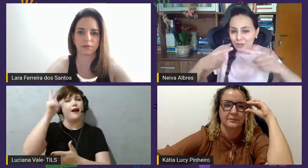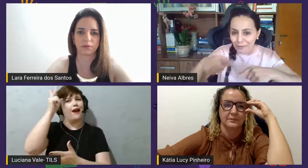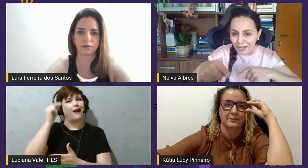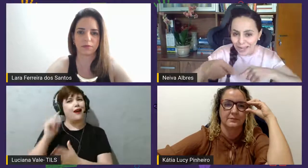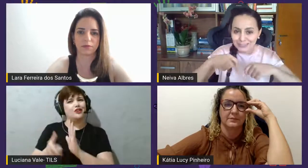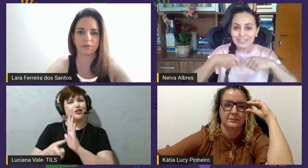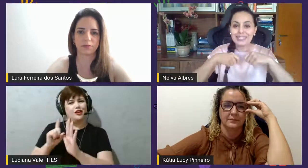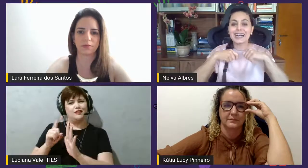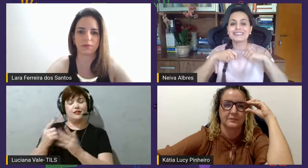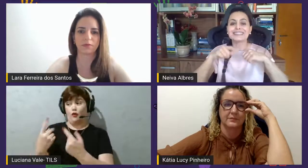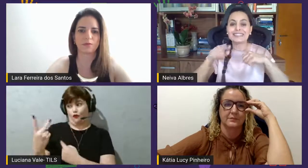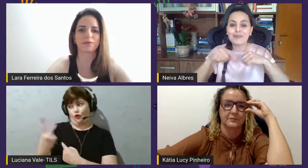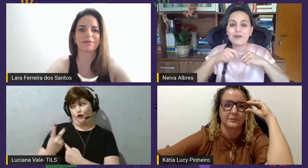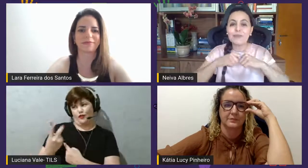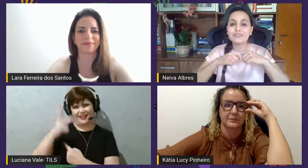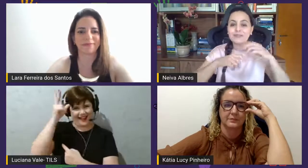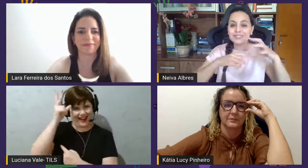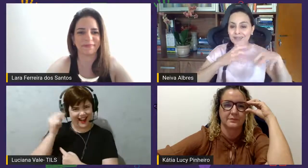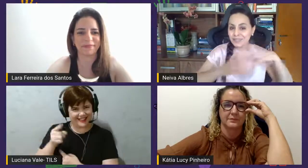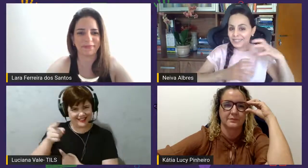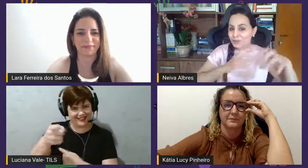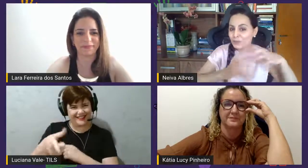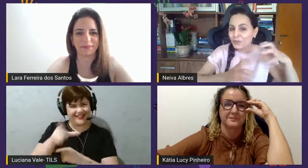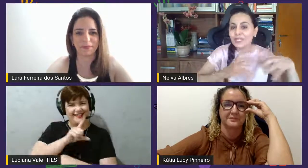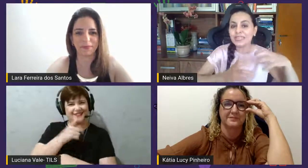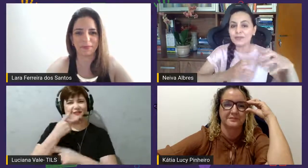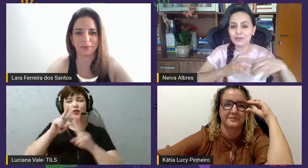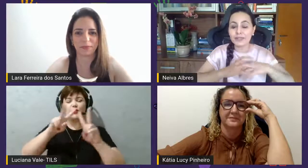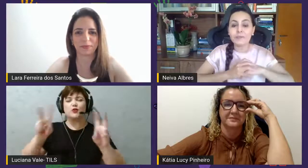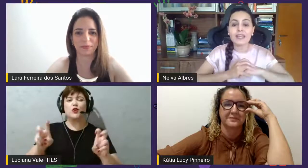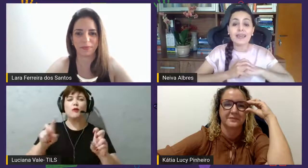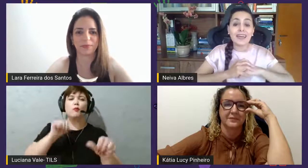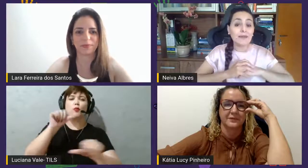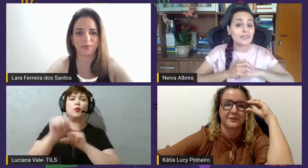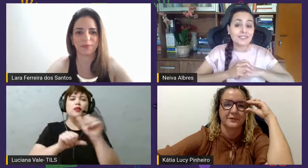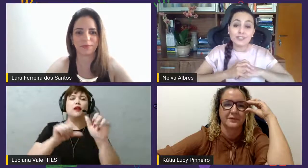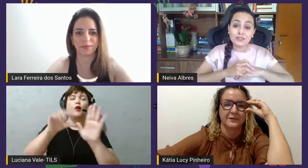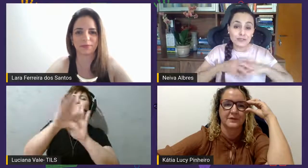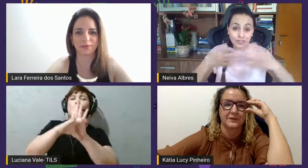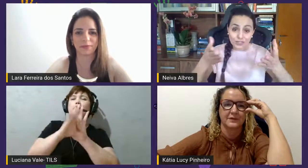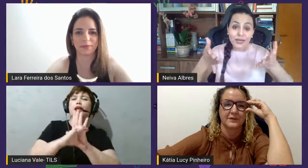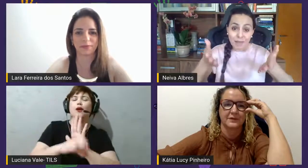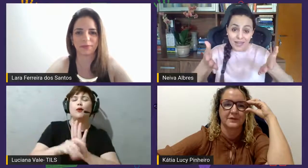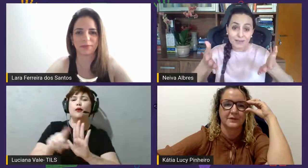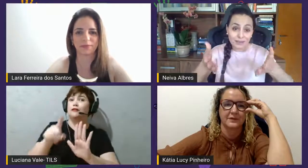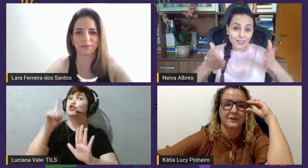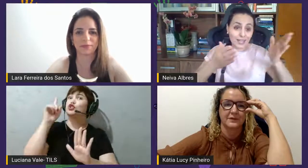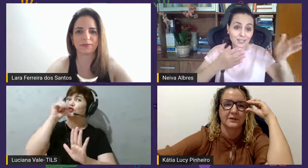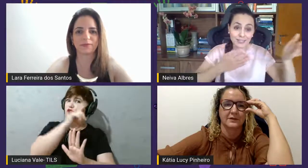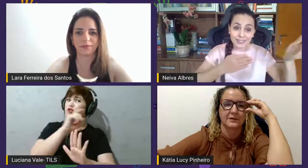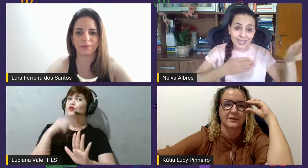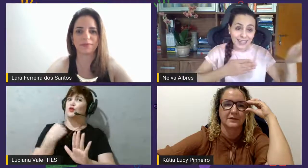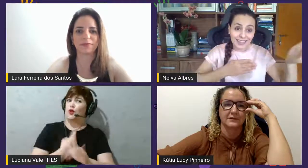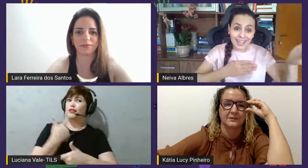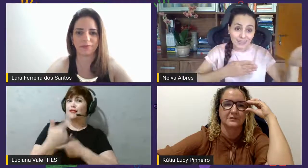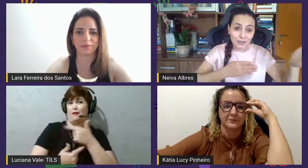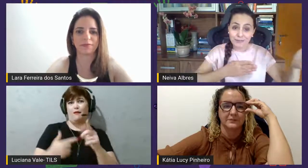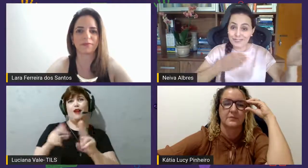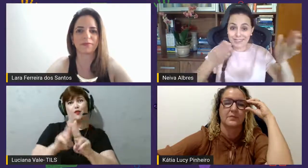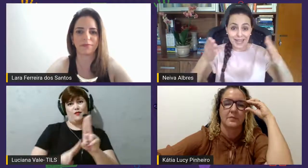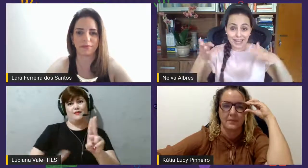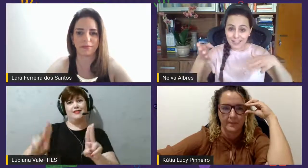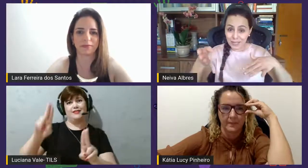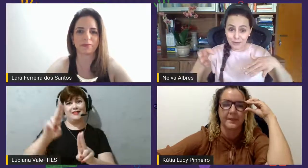agora eu vou dialogar com a Kátia. Kátia, você estava comentando da alteração do currículo, né? É bastante difícil, a gente trabalha em universidade,